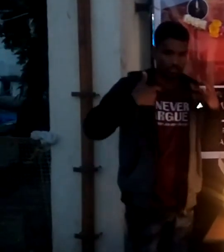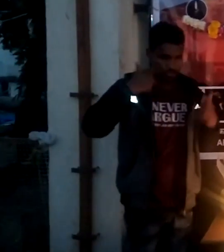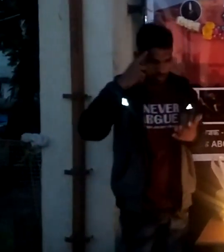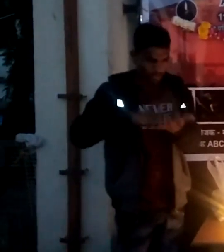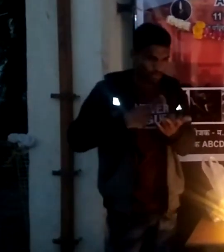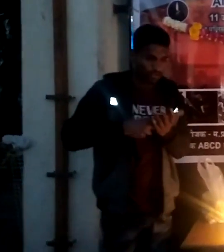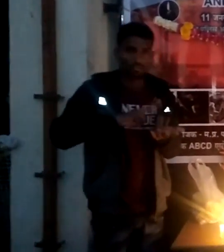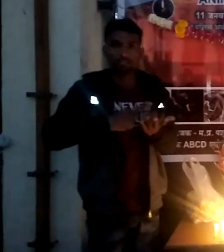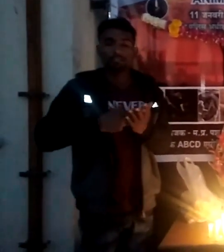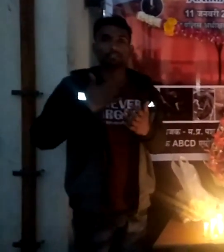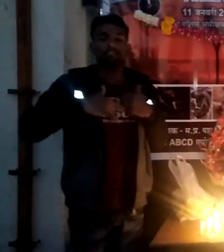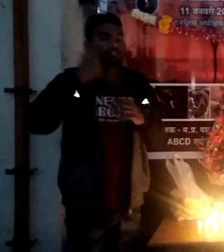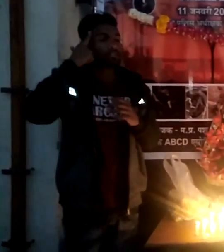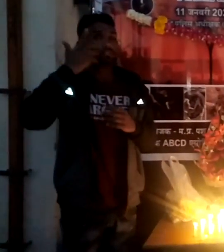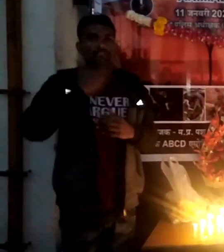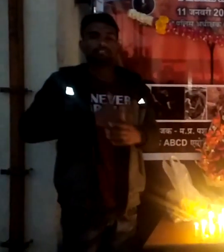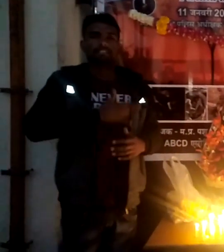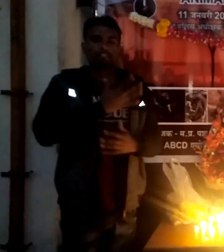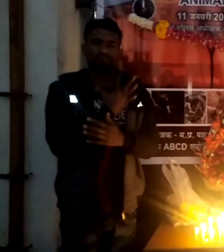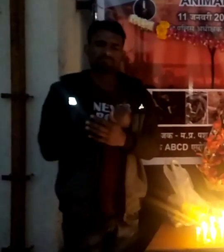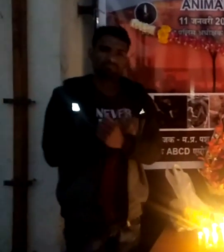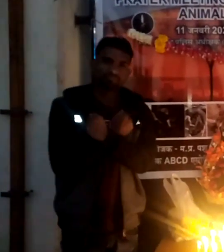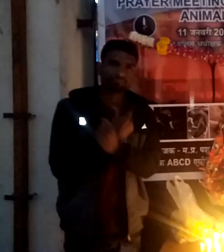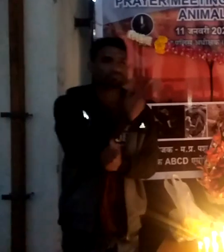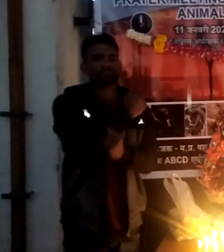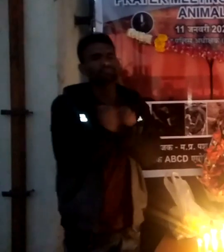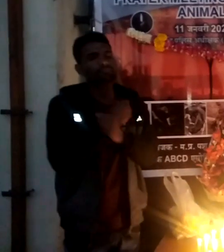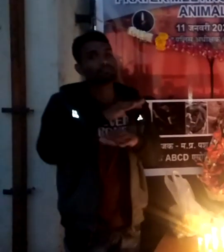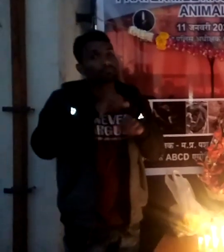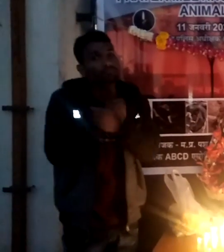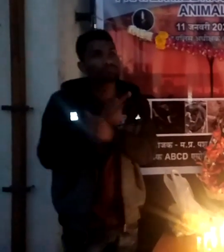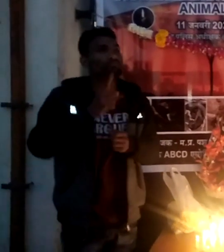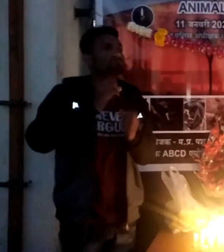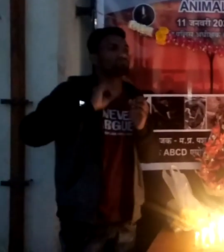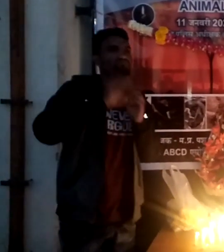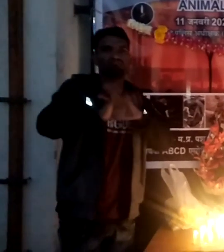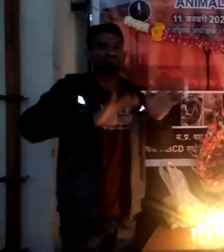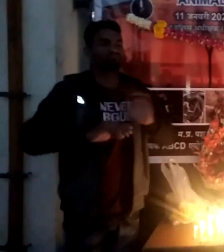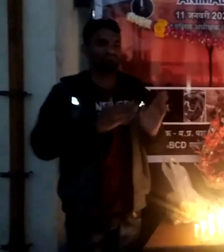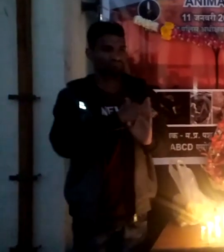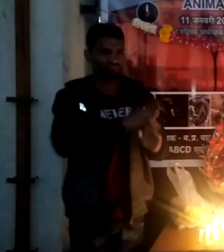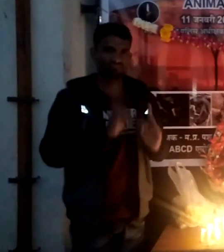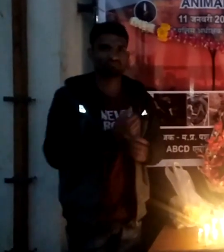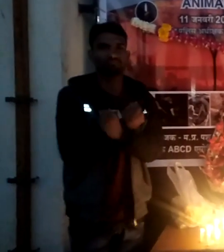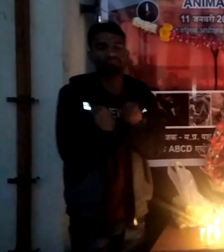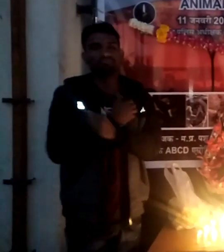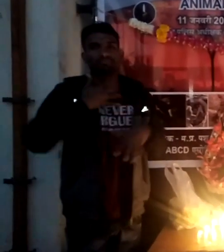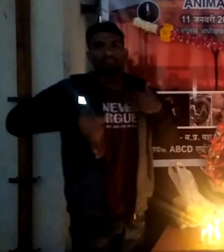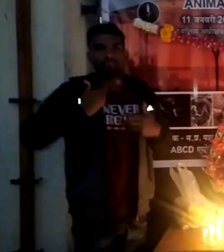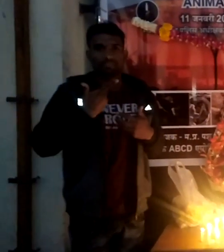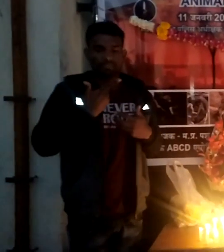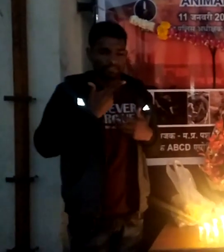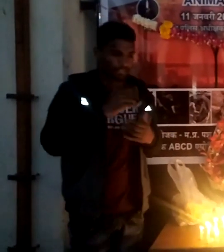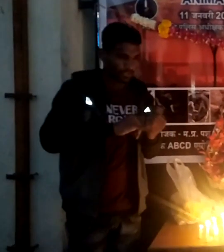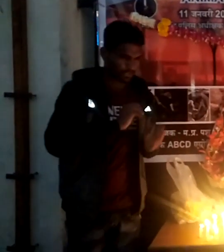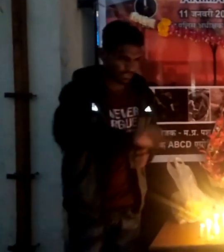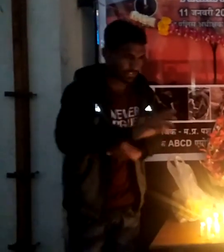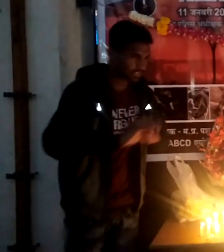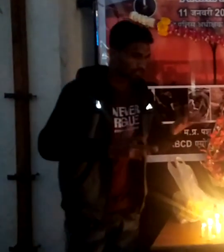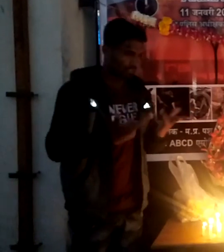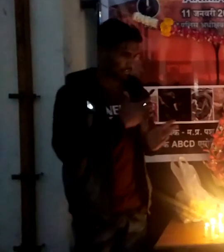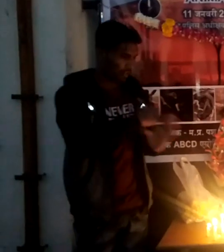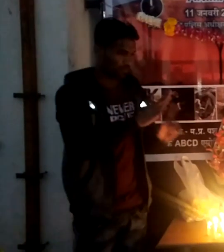पक्षी सिर्फ वसुदेव कुटुंबकम को जानते हैं। तो मैं हमारे सभी जो दिव्यांग साथी हैं, मूक बधिर